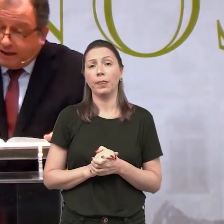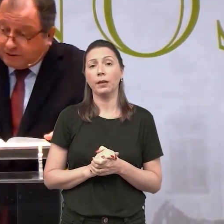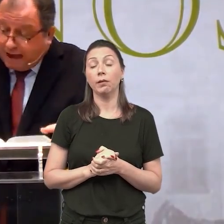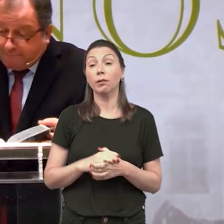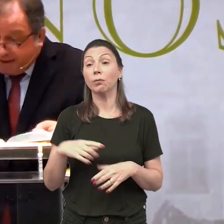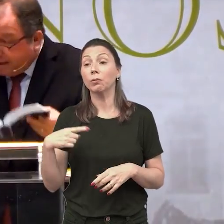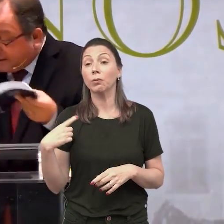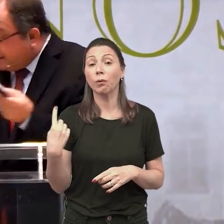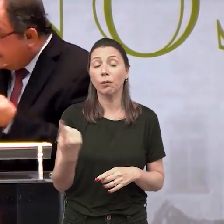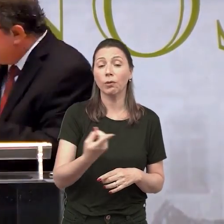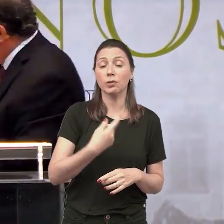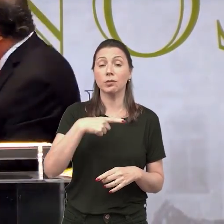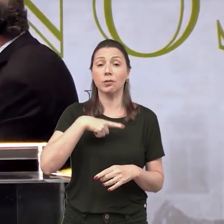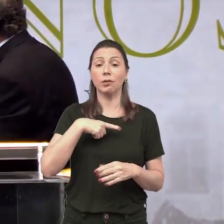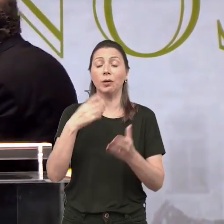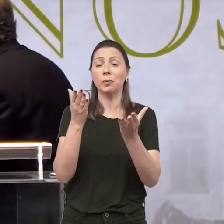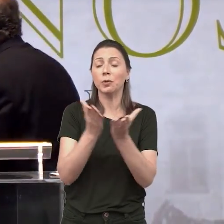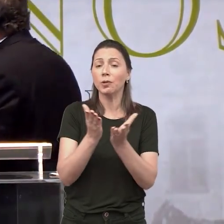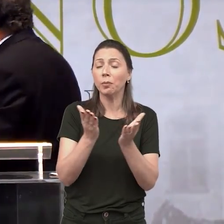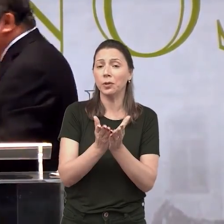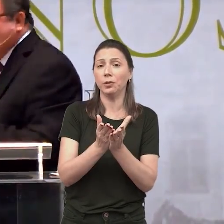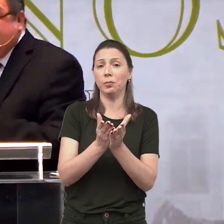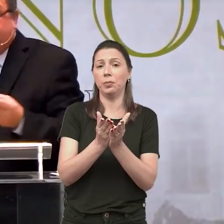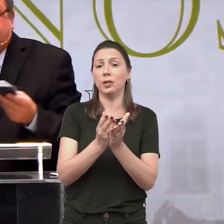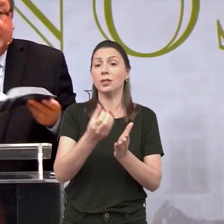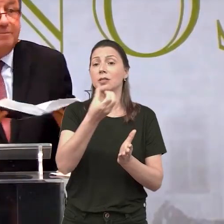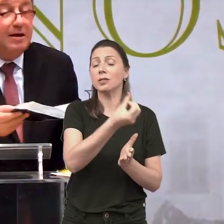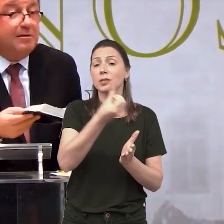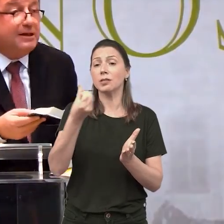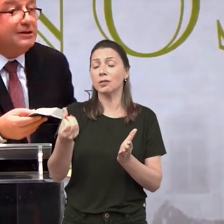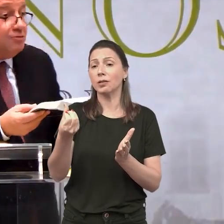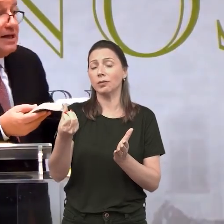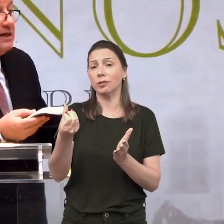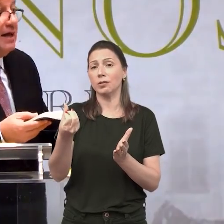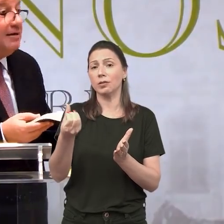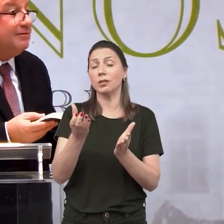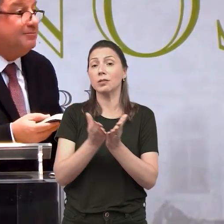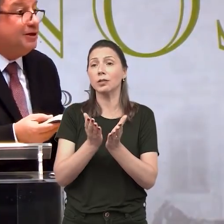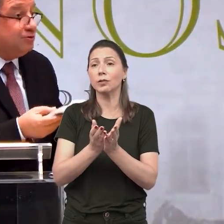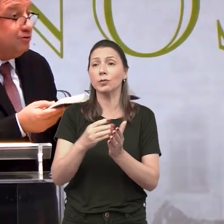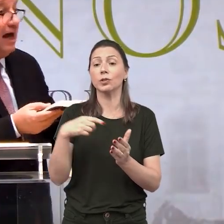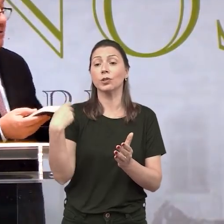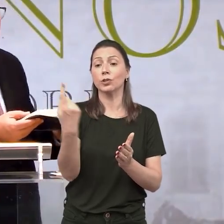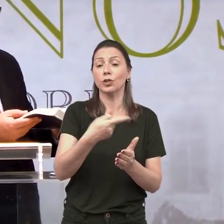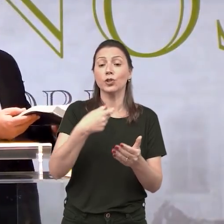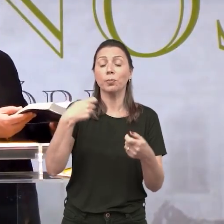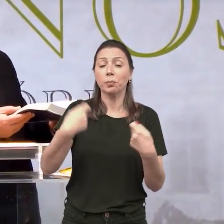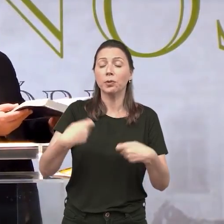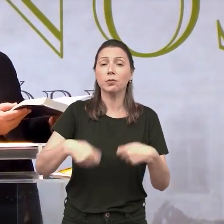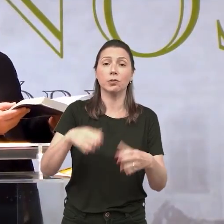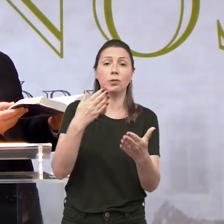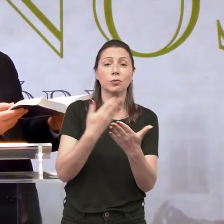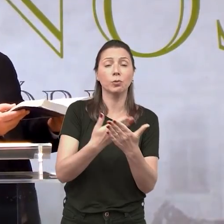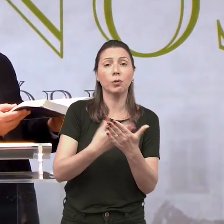seja, nós temos a Bíblia Sagrada, são 66 livros aqui para a gente conhecer, para estudar.